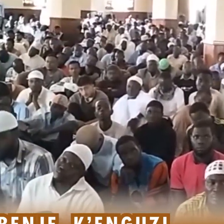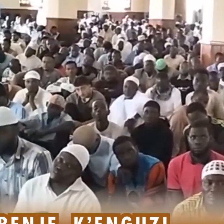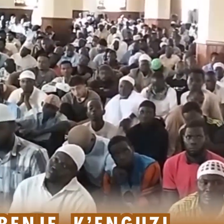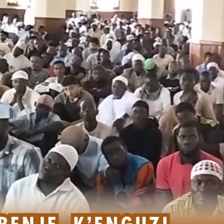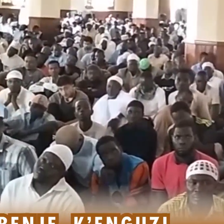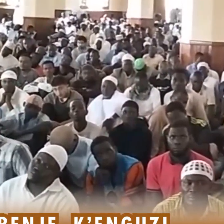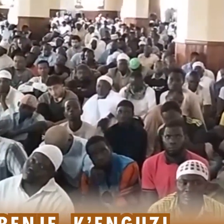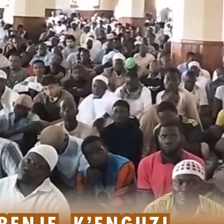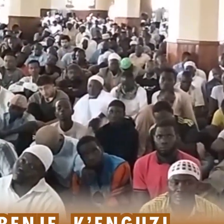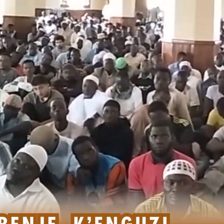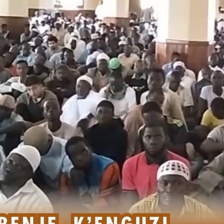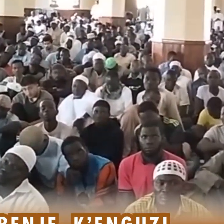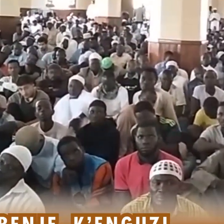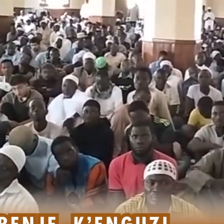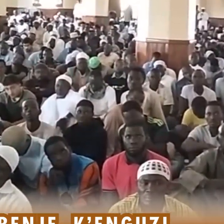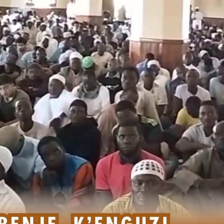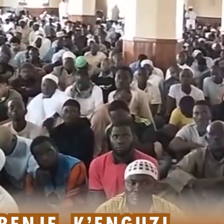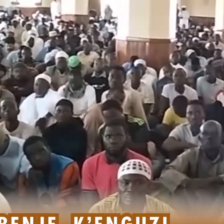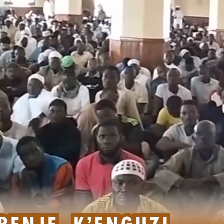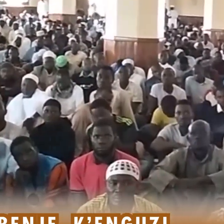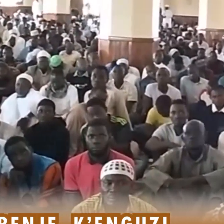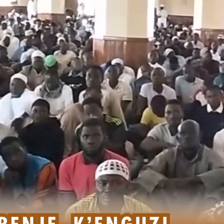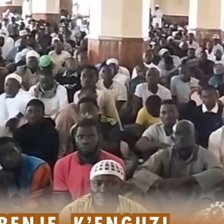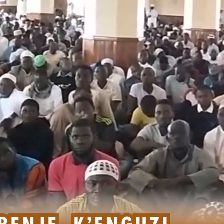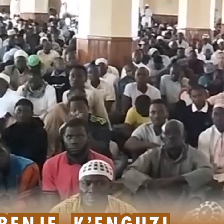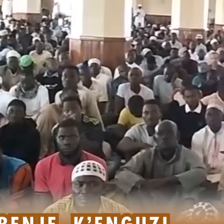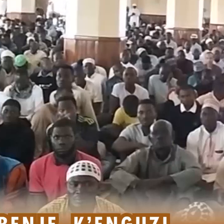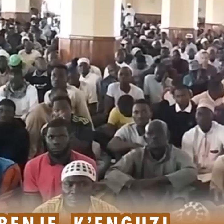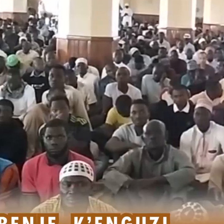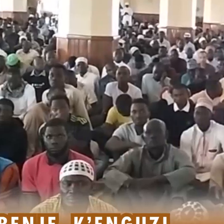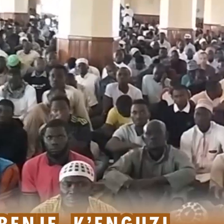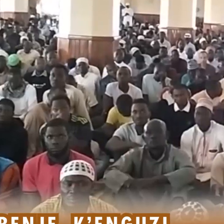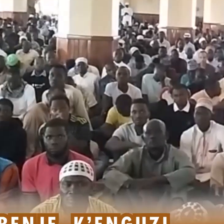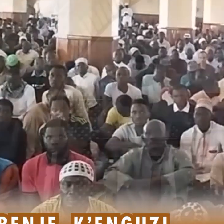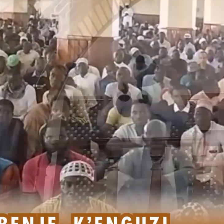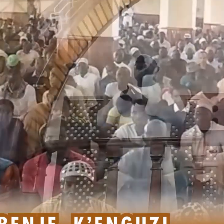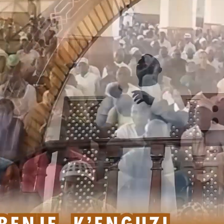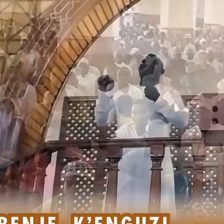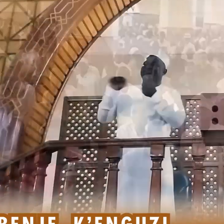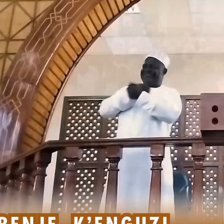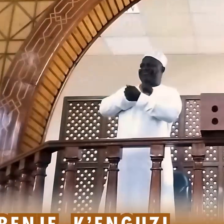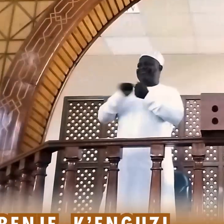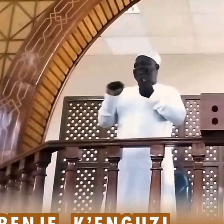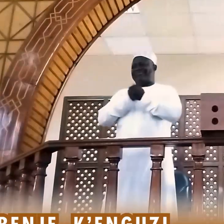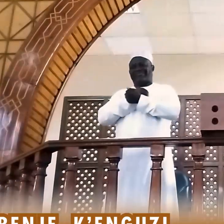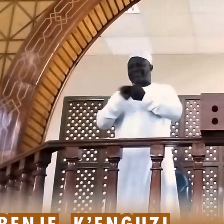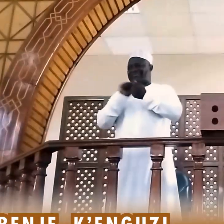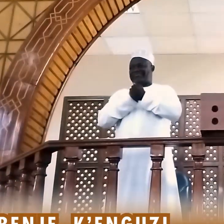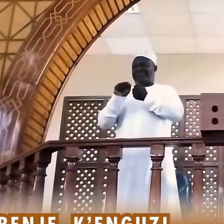نوع من أنواع الفساد المالي والإداري